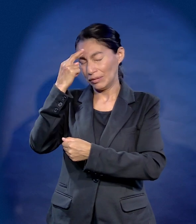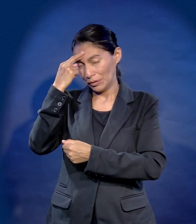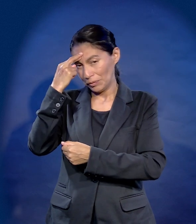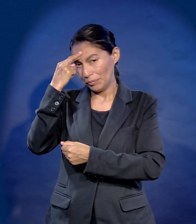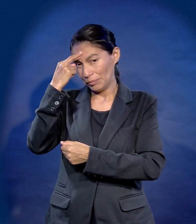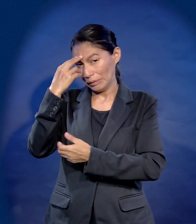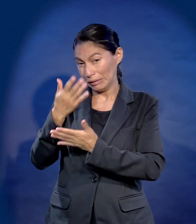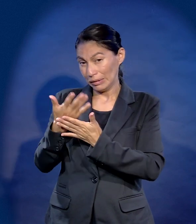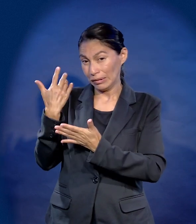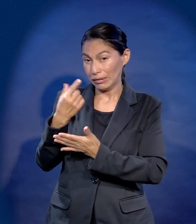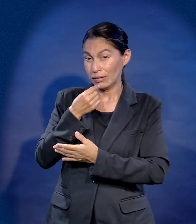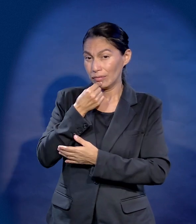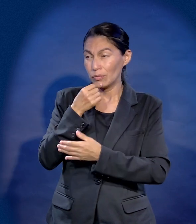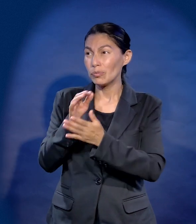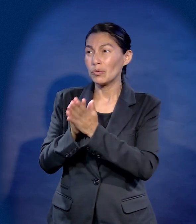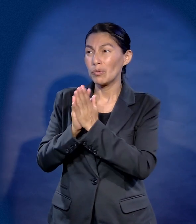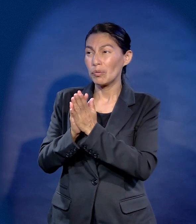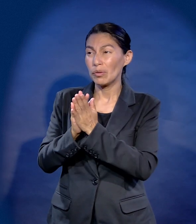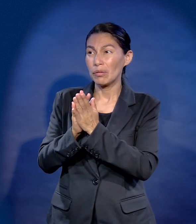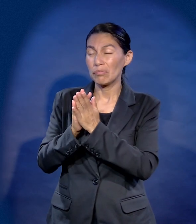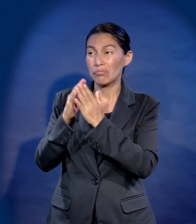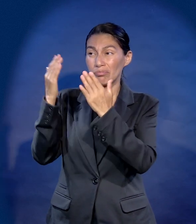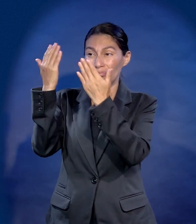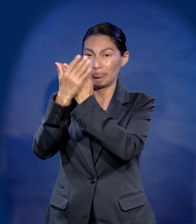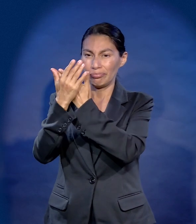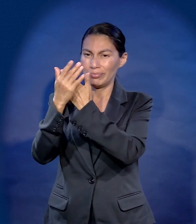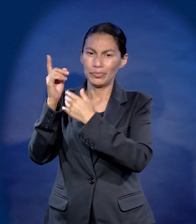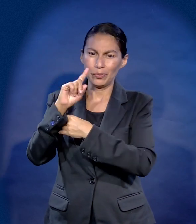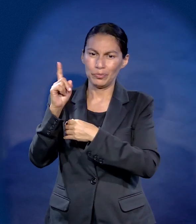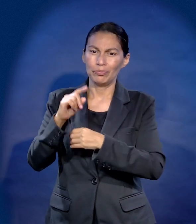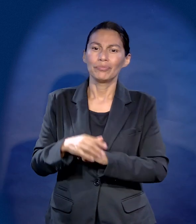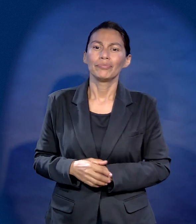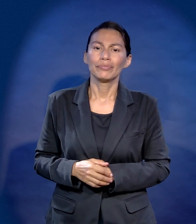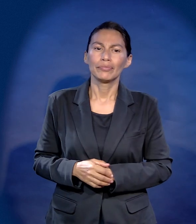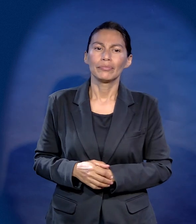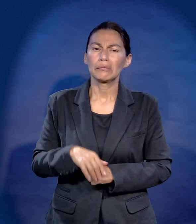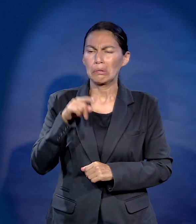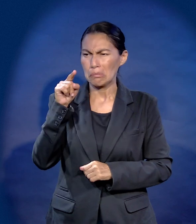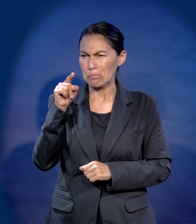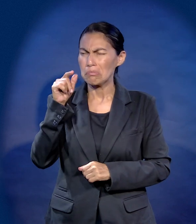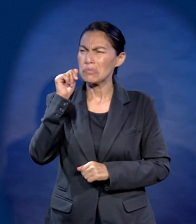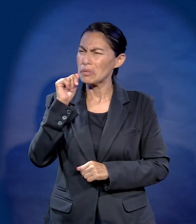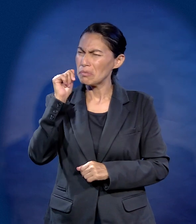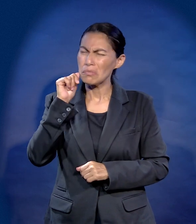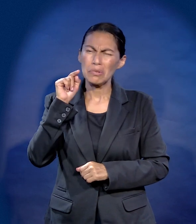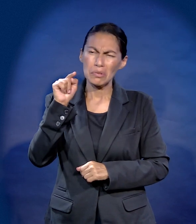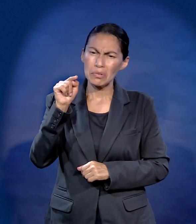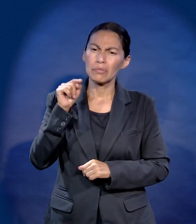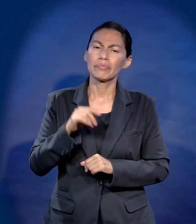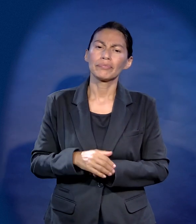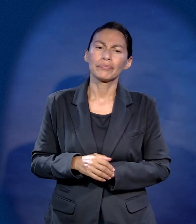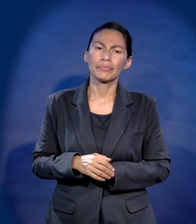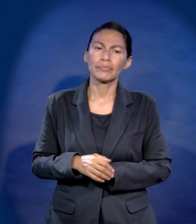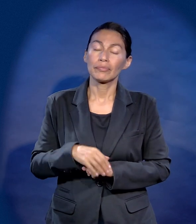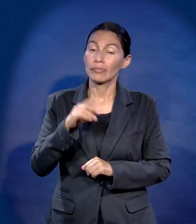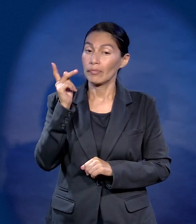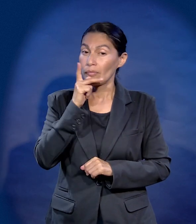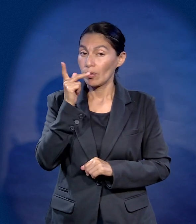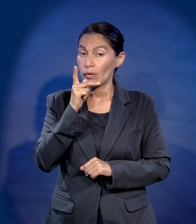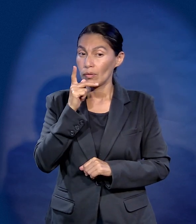sobrevive. Cada vez que yo lo veo me acuerdo de mi niñez. Nunca lo tapen, por favor. Ahí, siempre